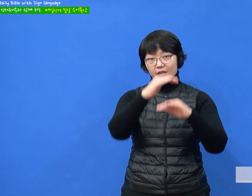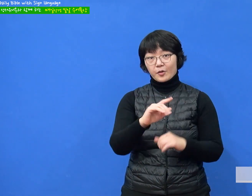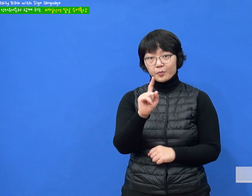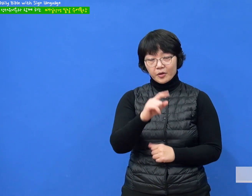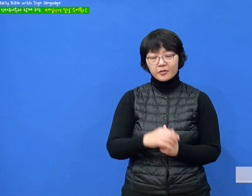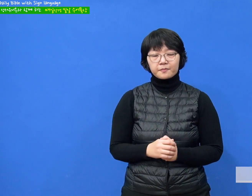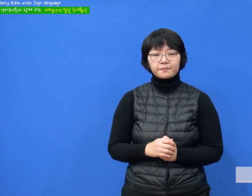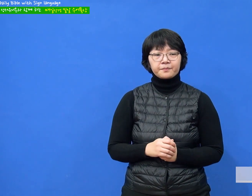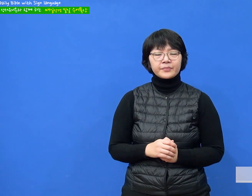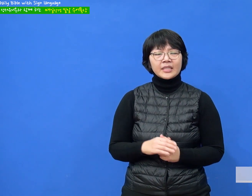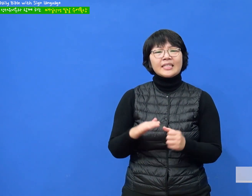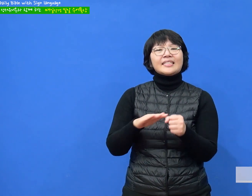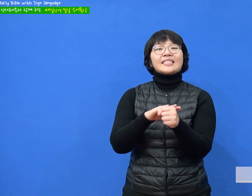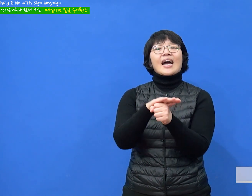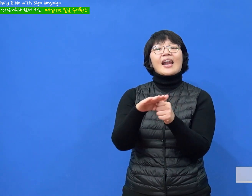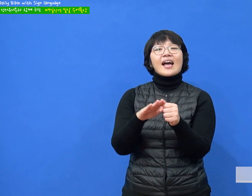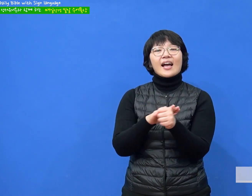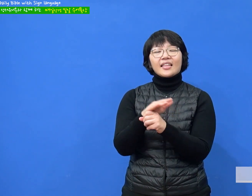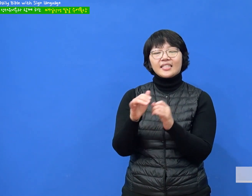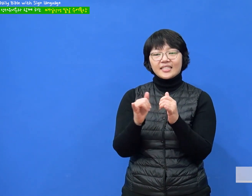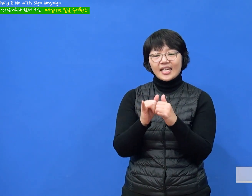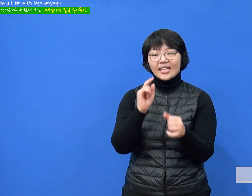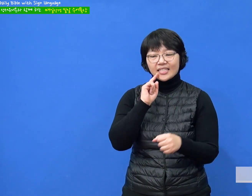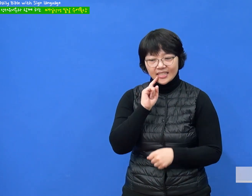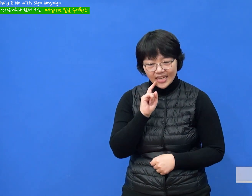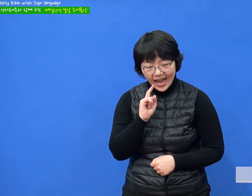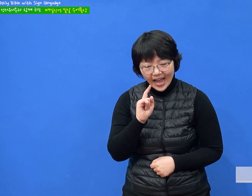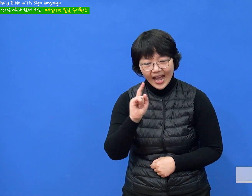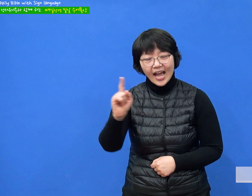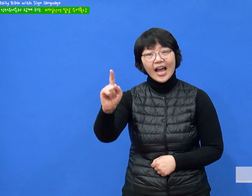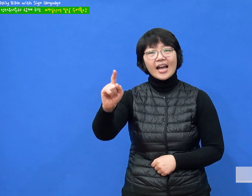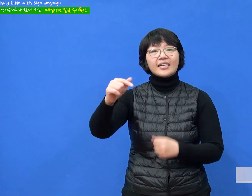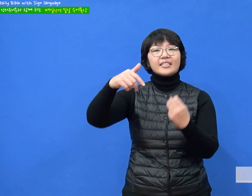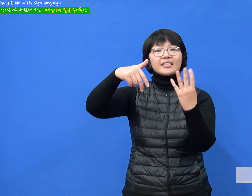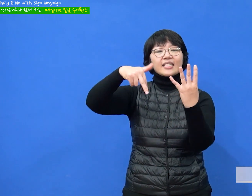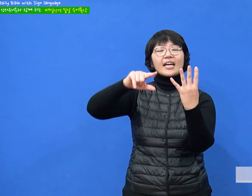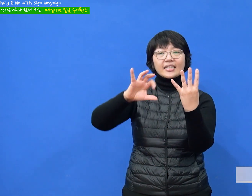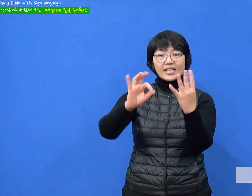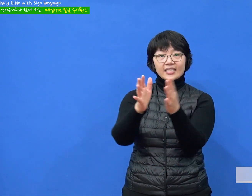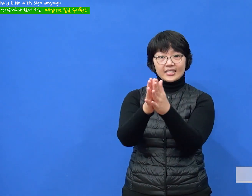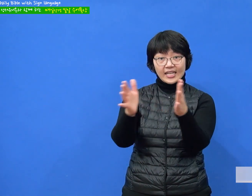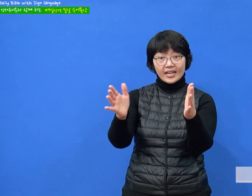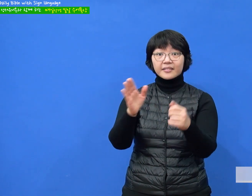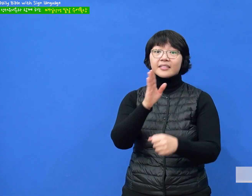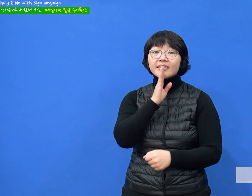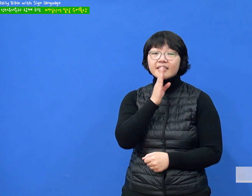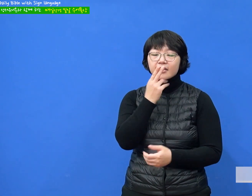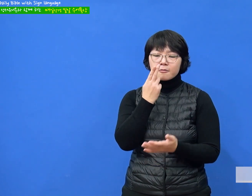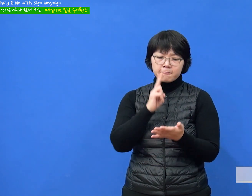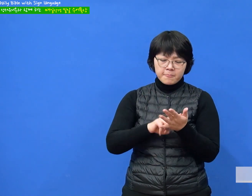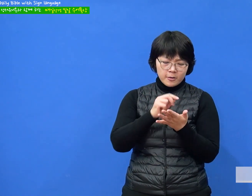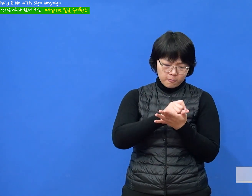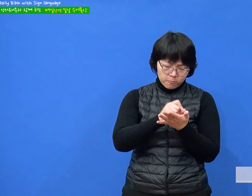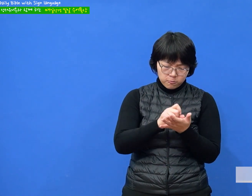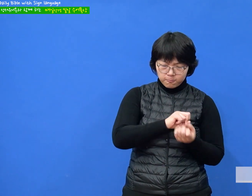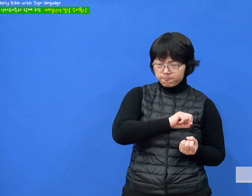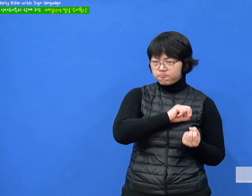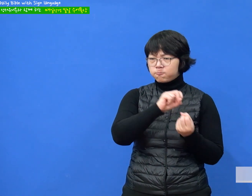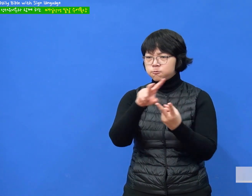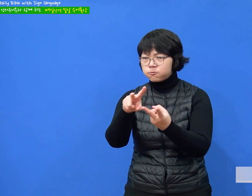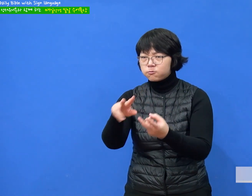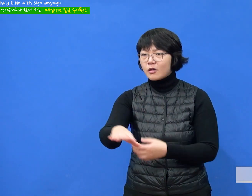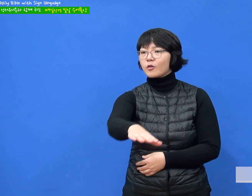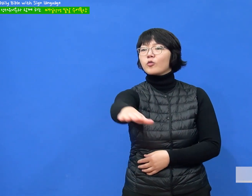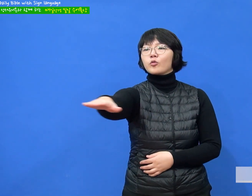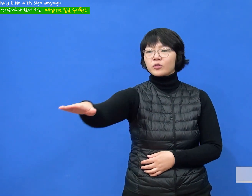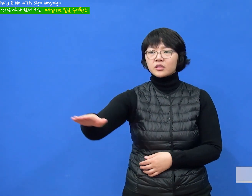요한은 사랑하는 자들아 라고 4장을 시작합니다. 서신을 받는 공동체를 향해 모든 영을 믿지